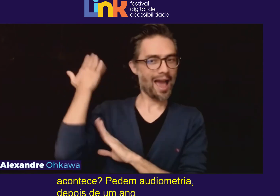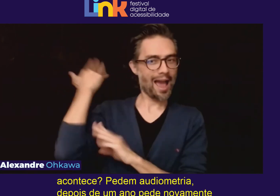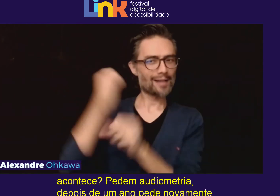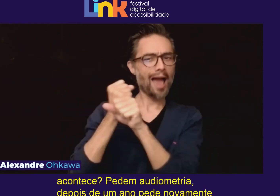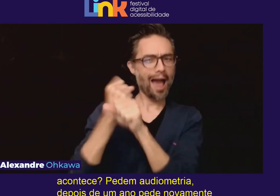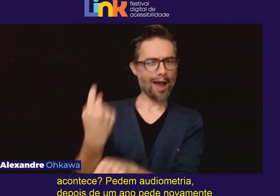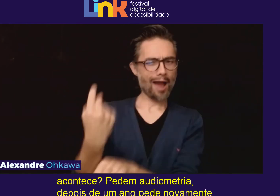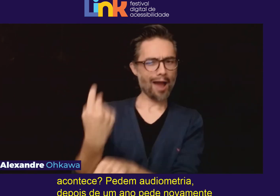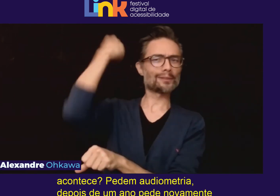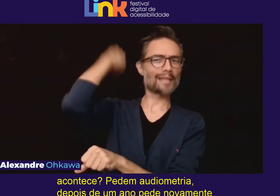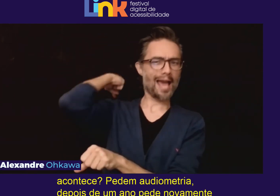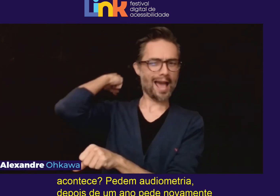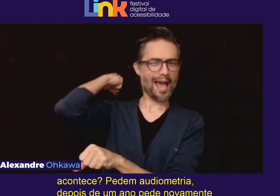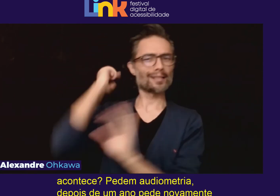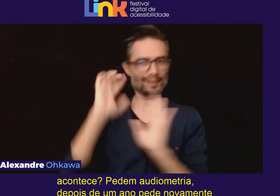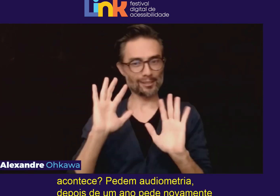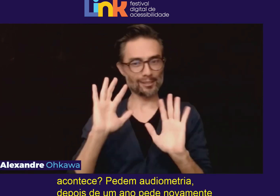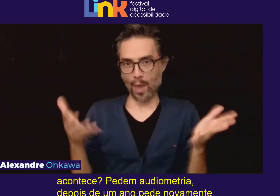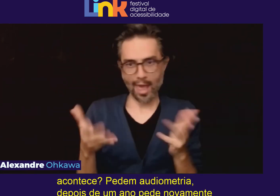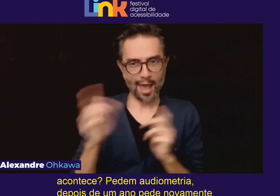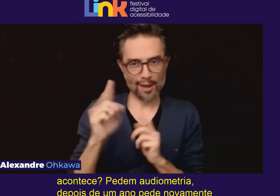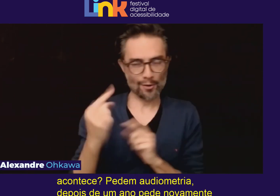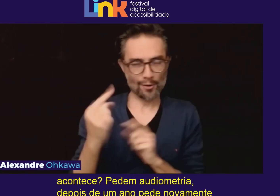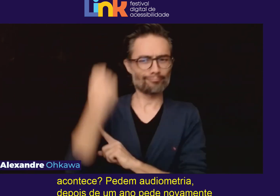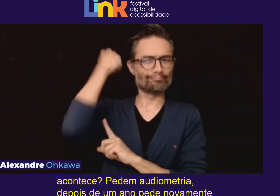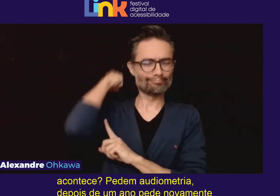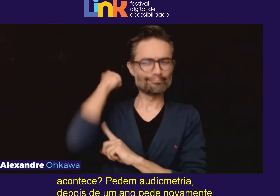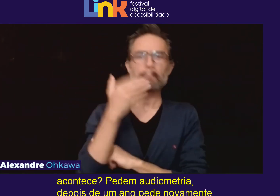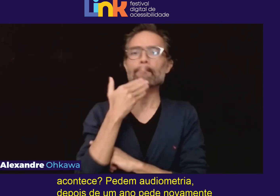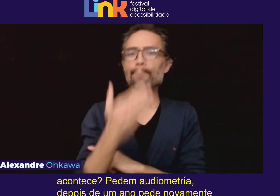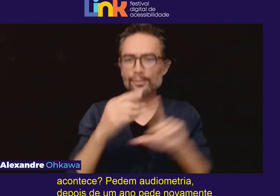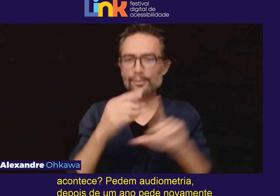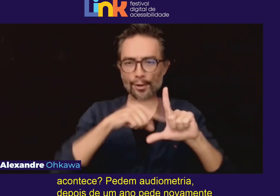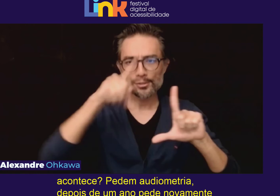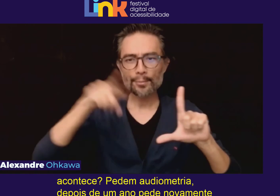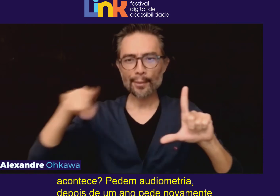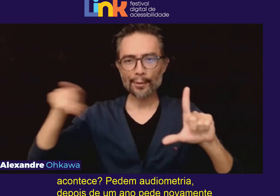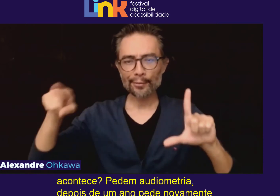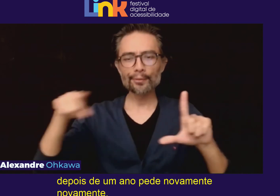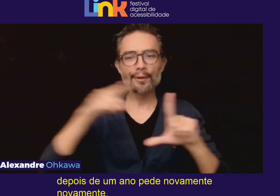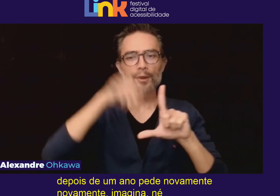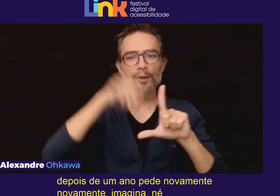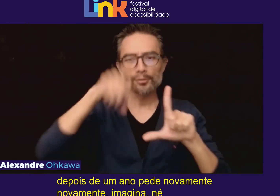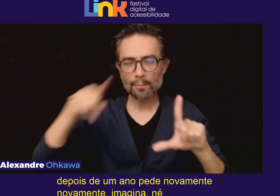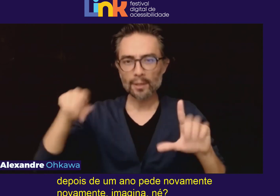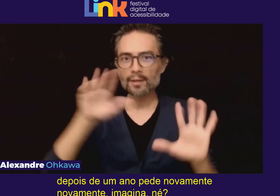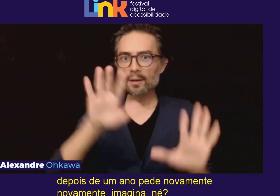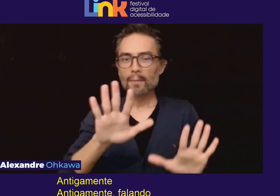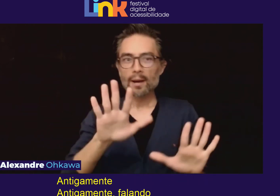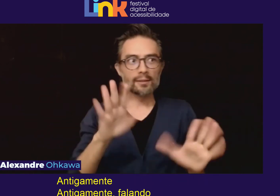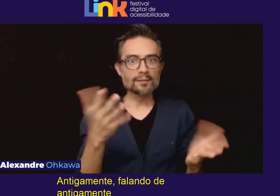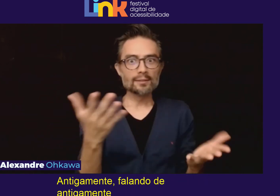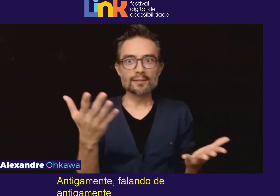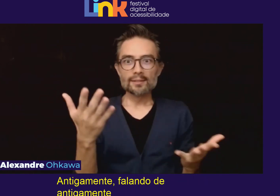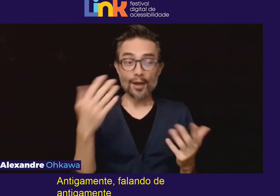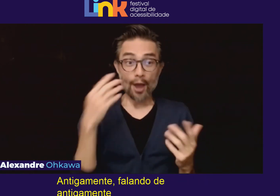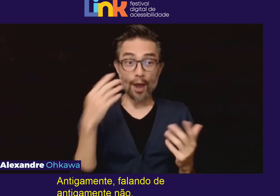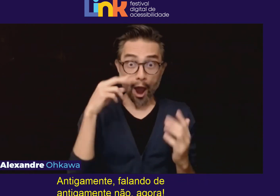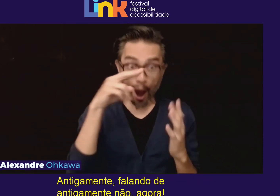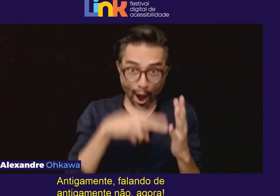Mas aí imagina, né? Antigamente, falando de antigamente, não é de agora, me pediram, né, a audiometria,